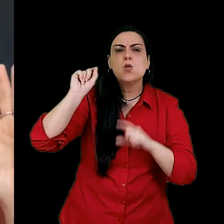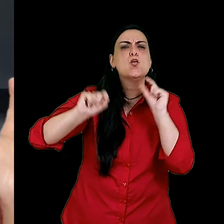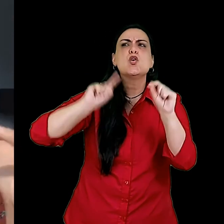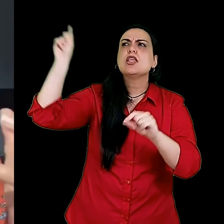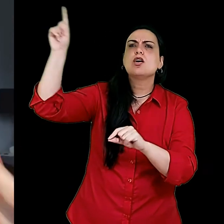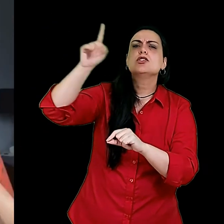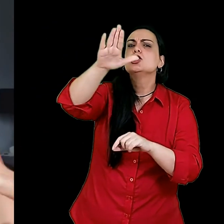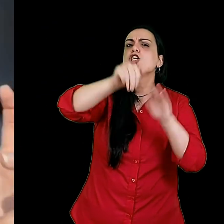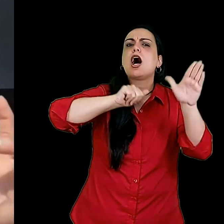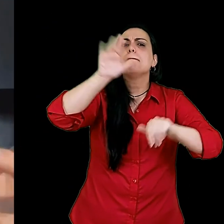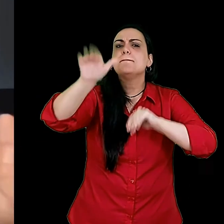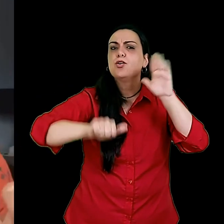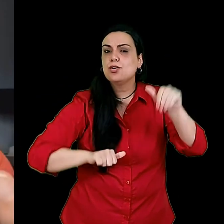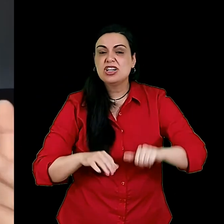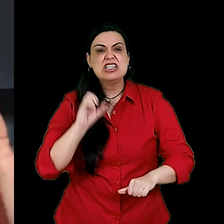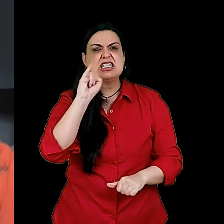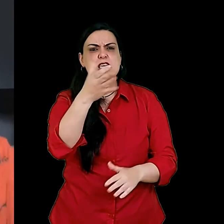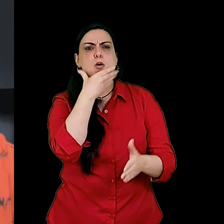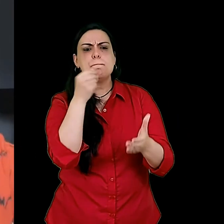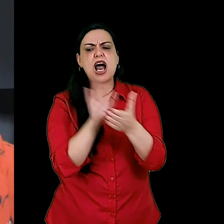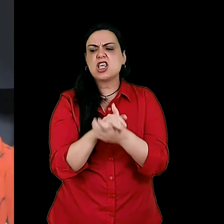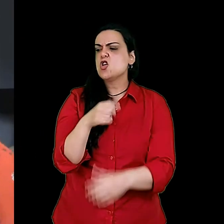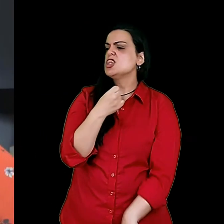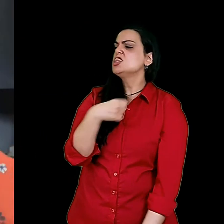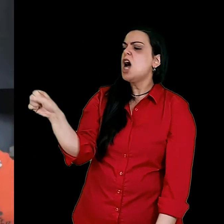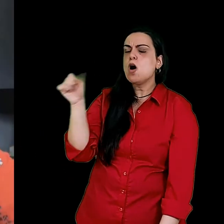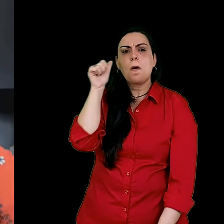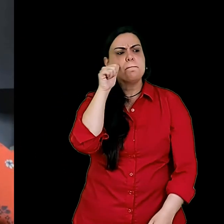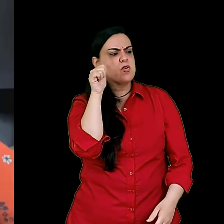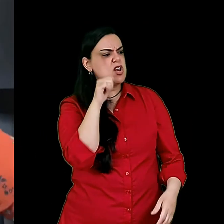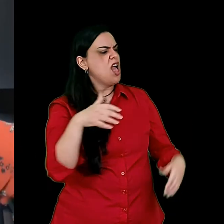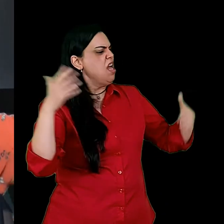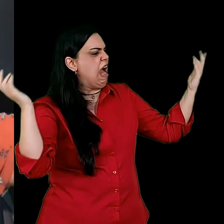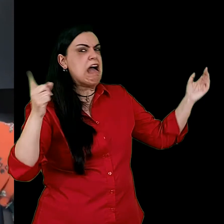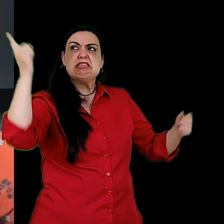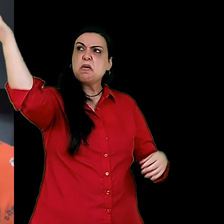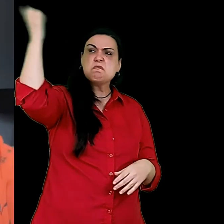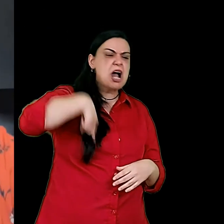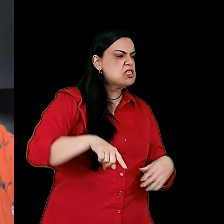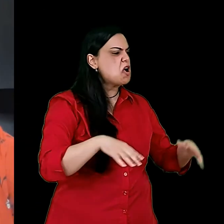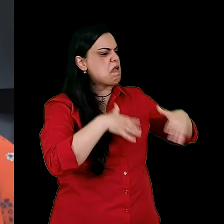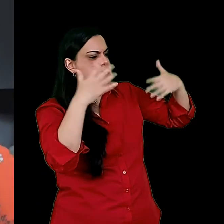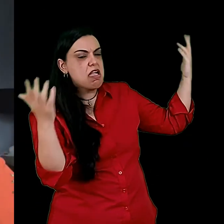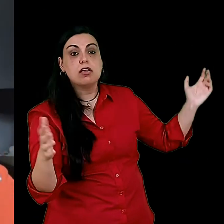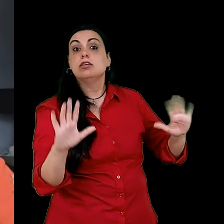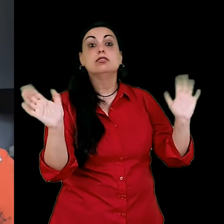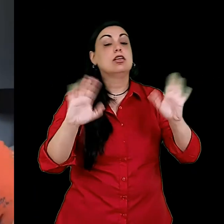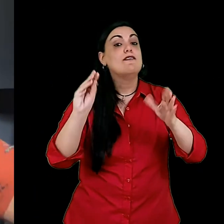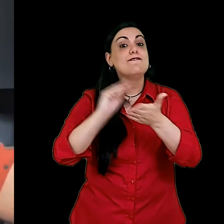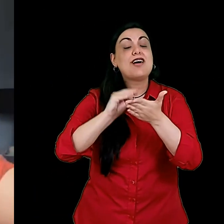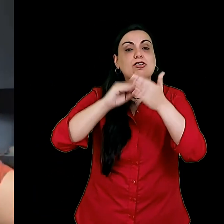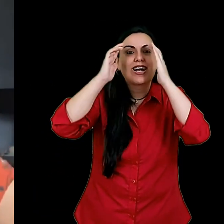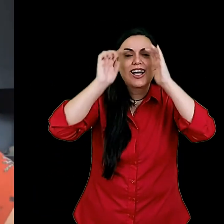tá faltando clareza na compreensão do que Deus te chamou para fazer. Se o marido diz não e você é mulher e